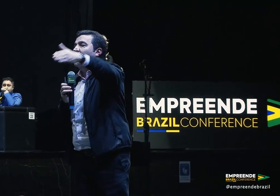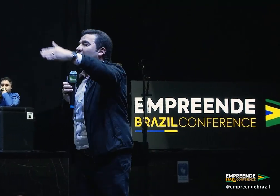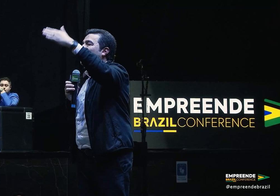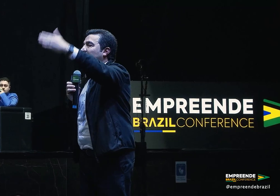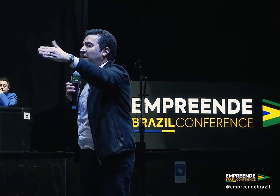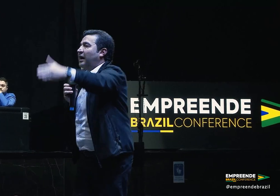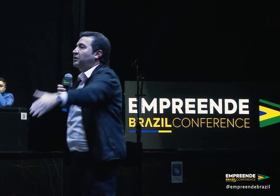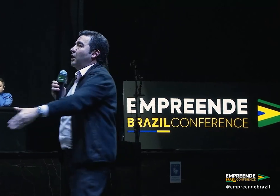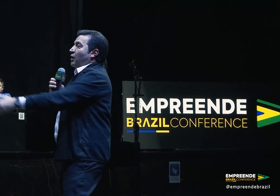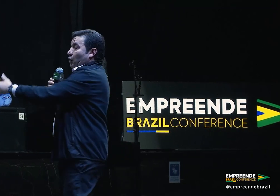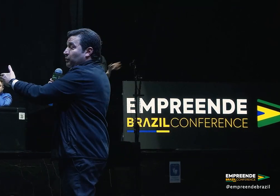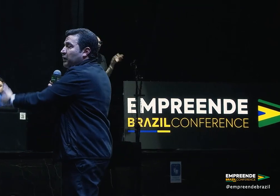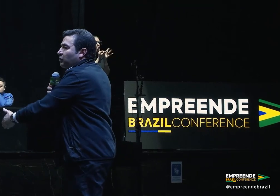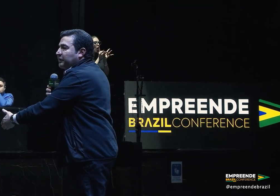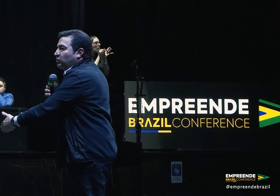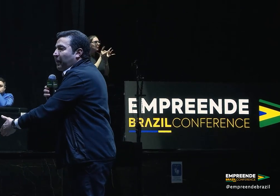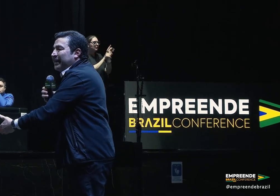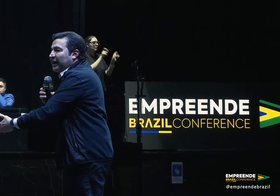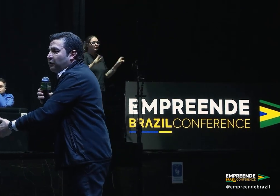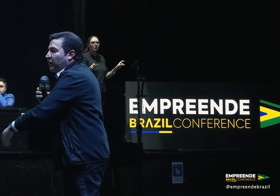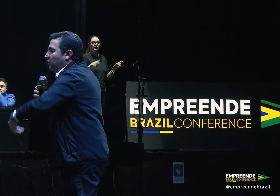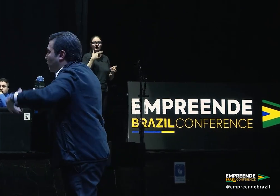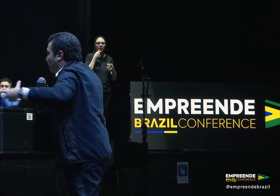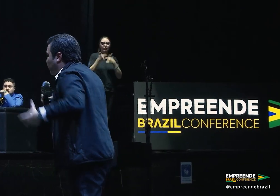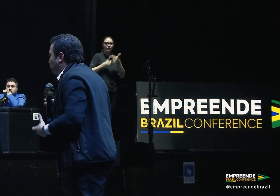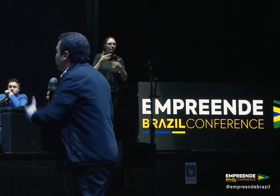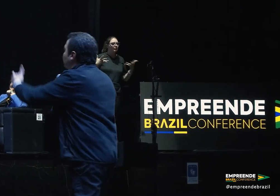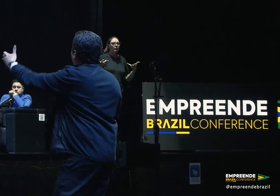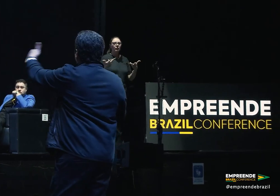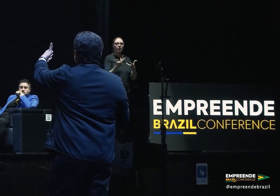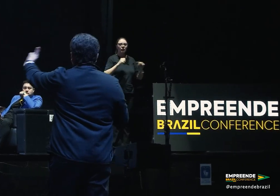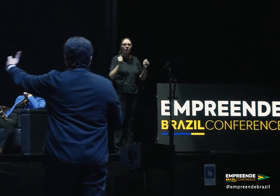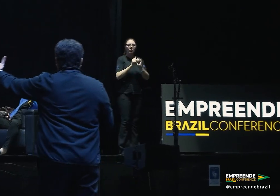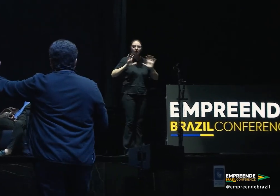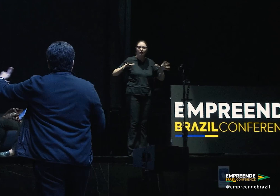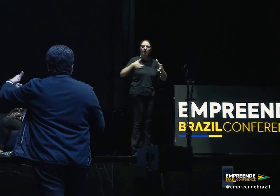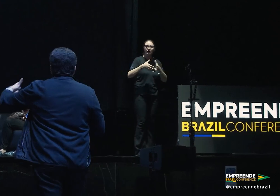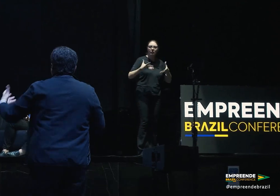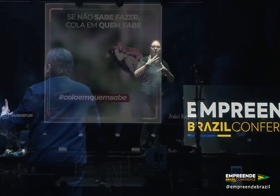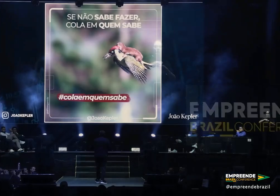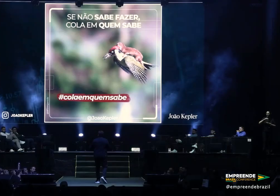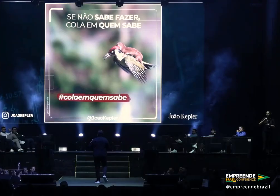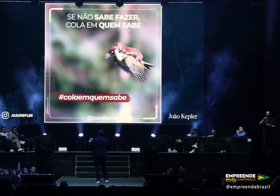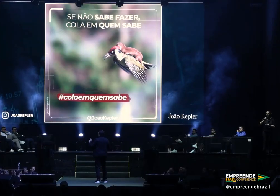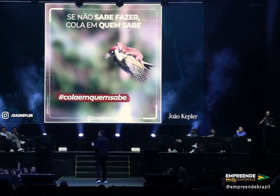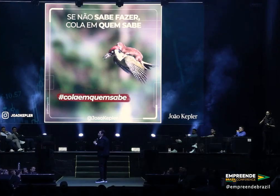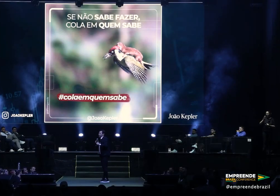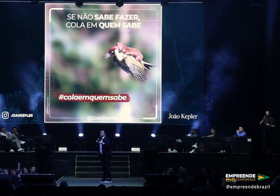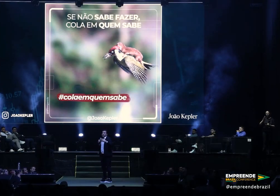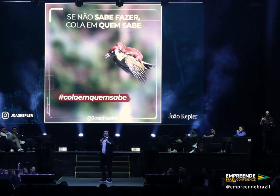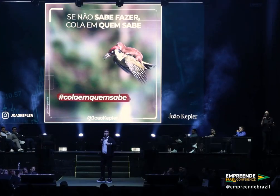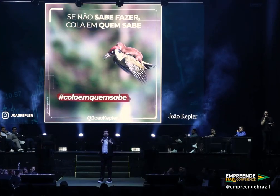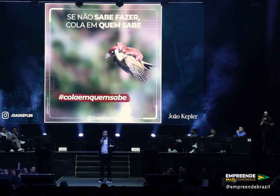cola nesses caras os meninos estão fazendo um trabalho incrível aqui de vocês todo junto aqui vocês são do clube né então assim cara é muito bom